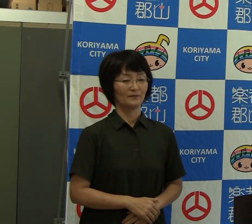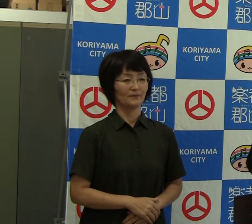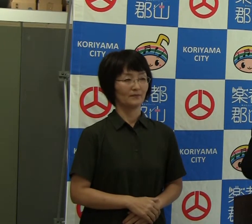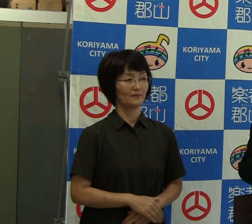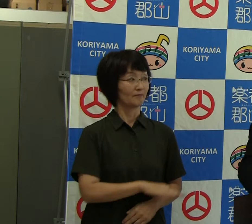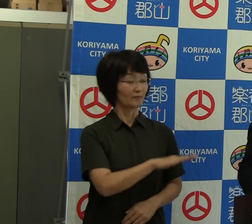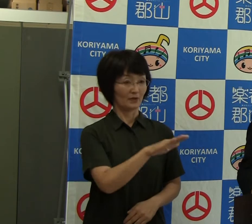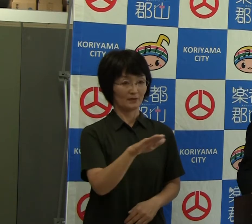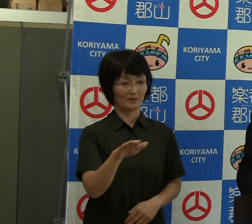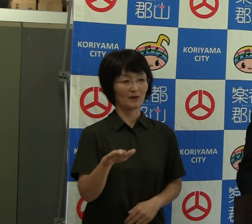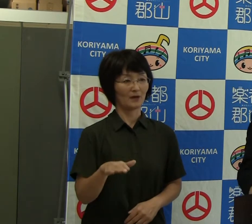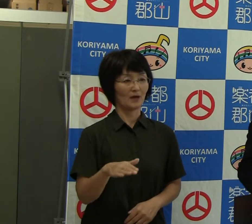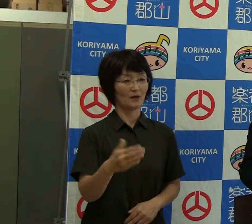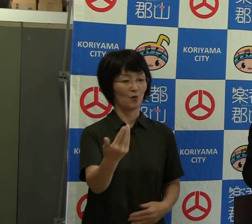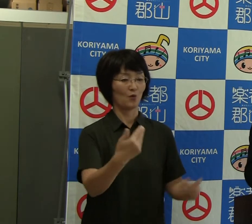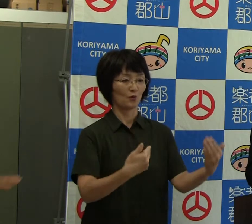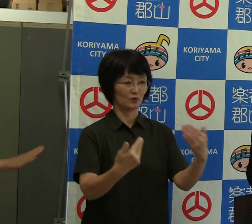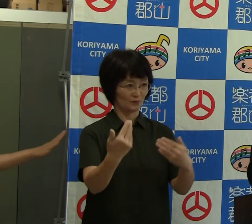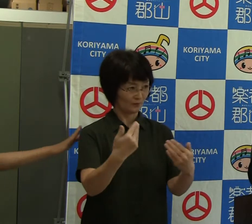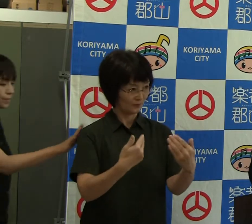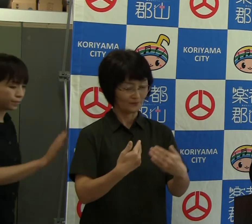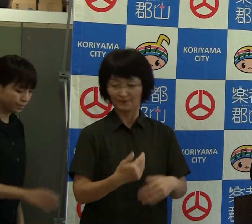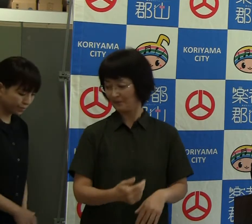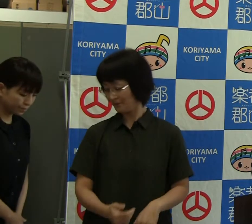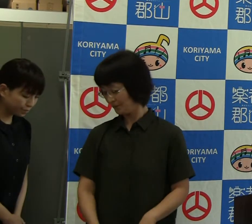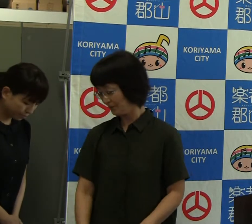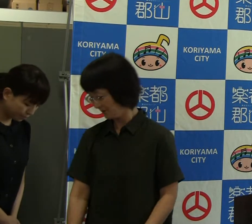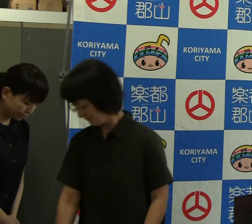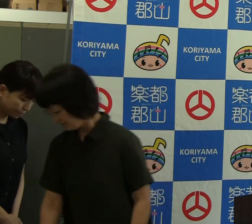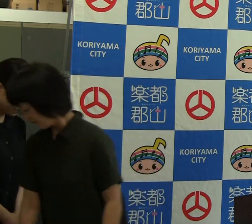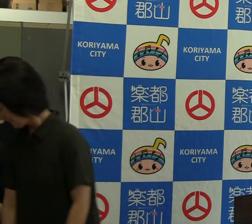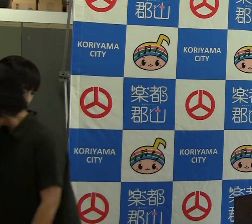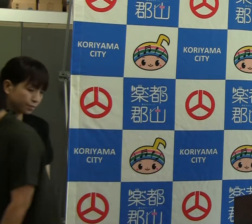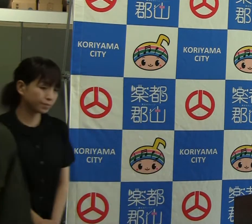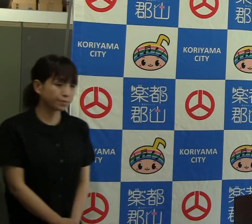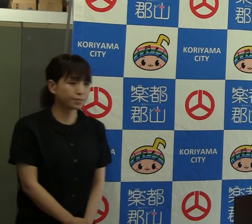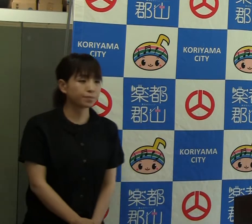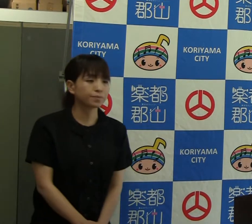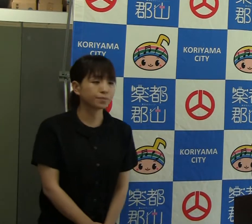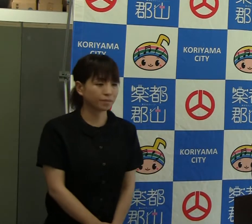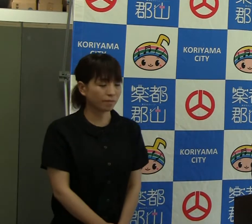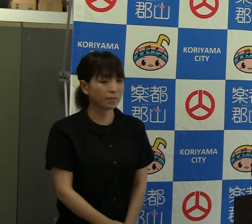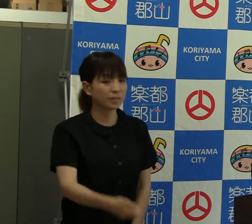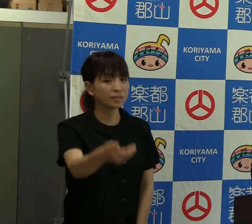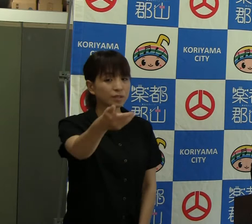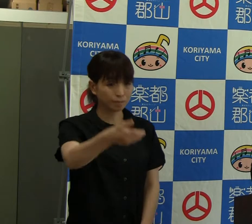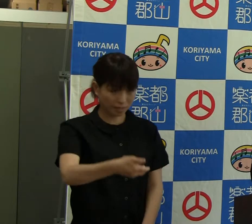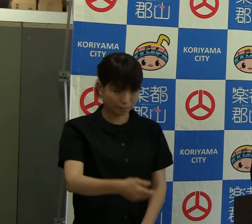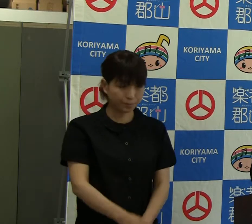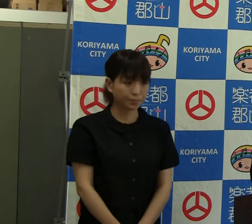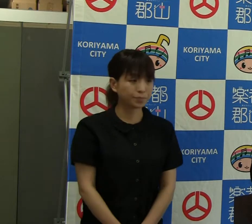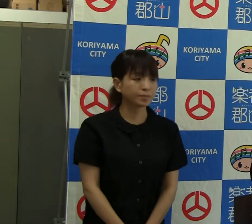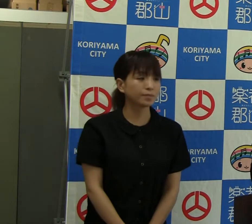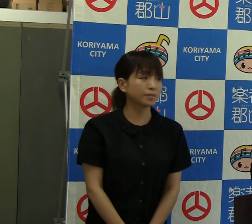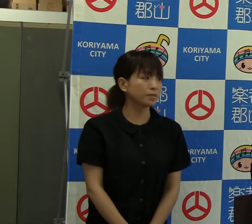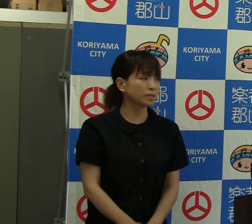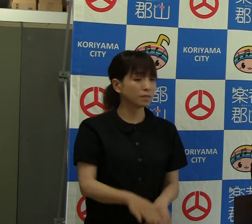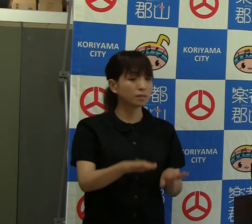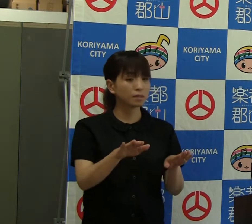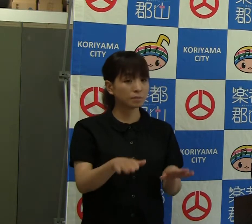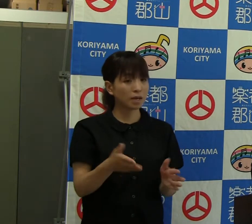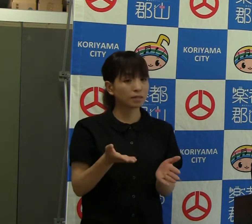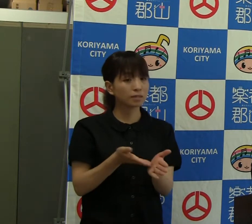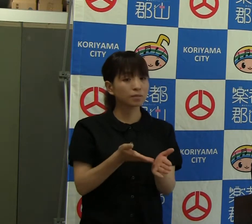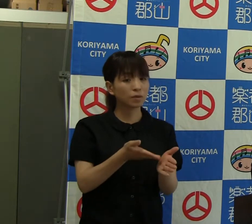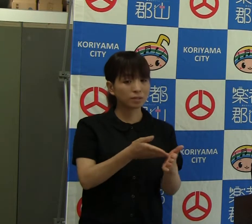それでは皆様からご質問をお受けしたいと思います。はじめに、今ほどご説明させてい